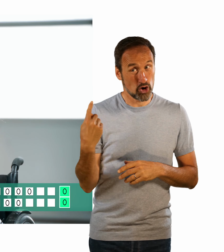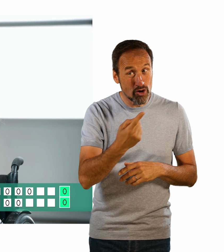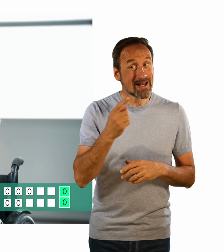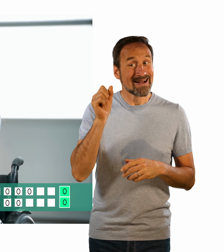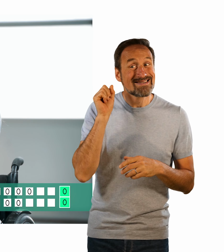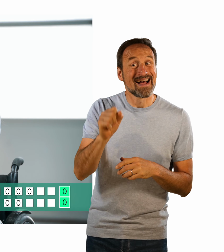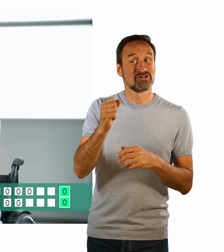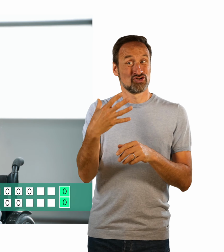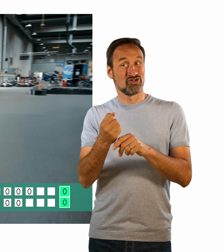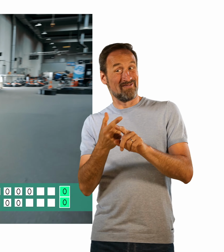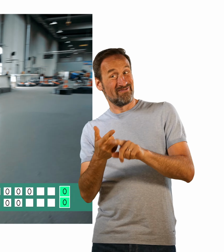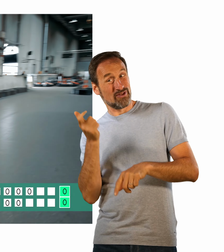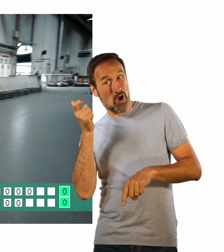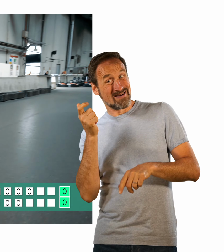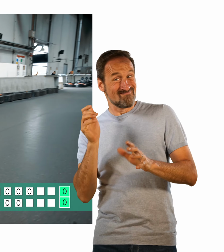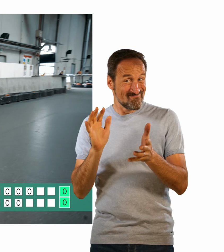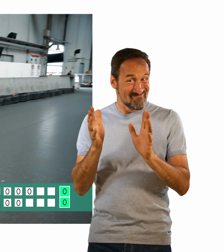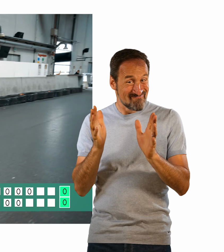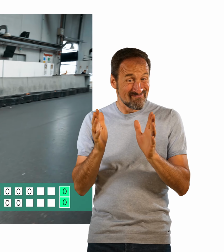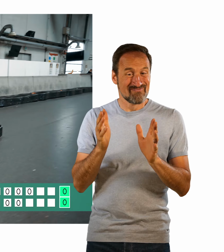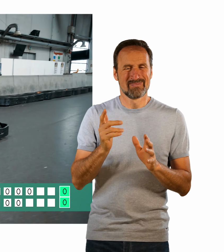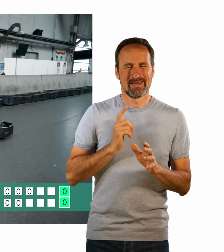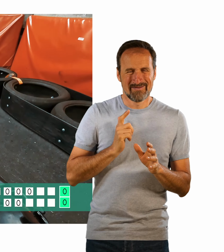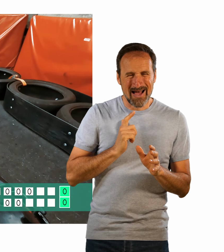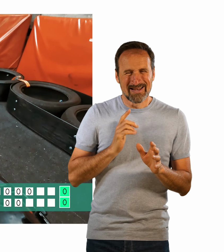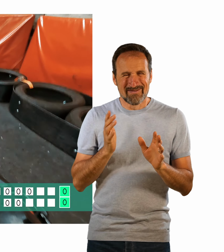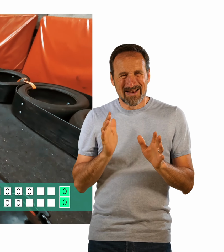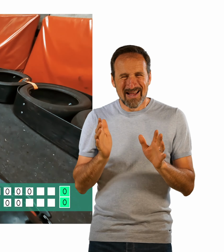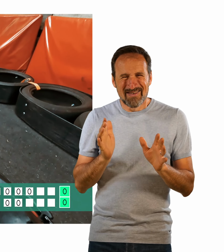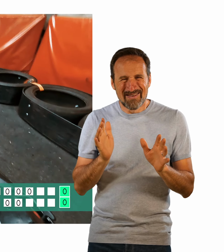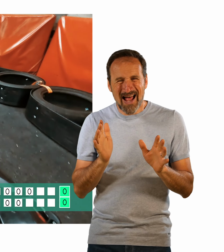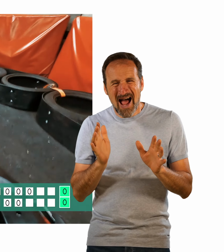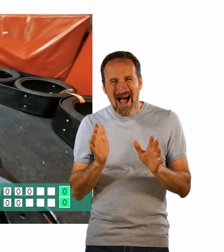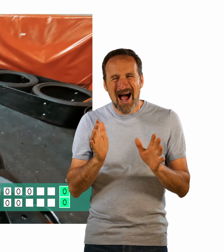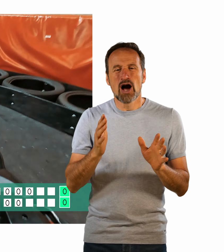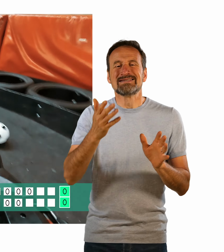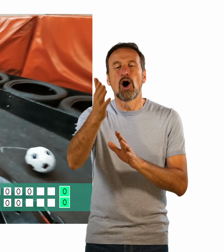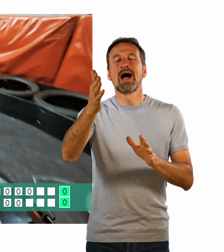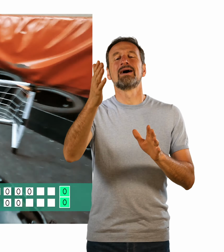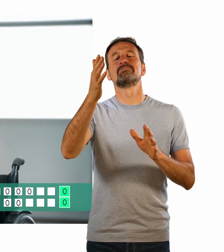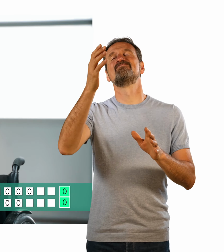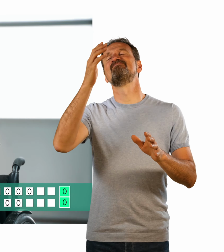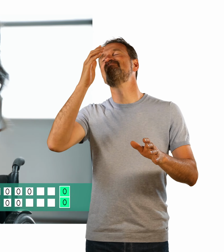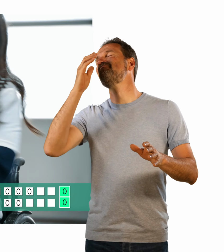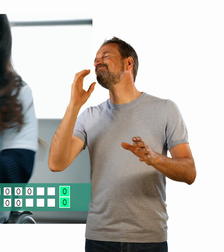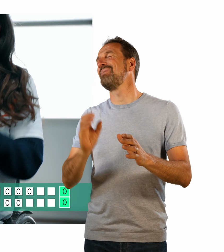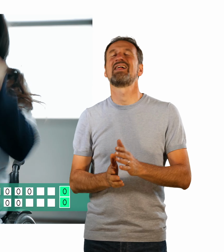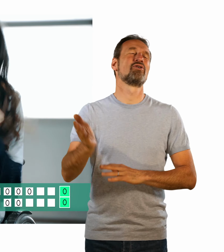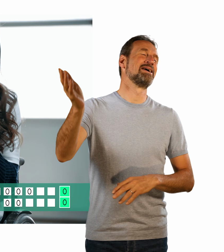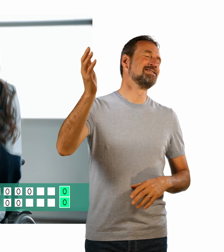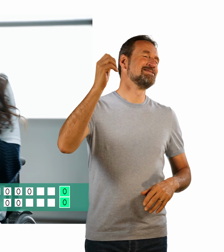wartet hier kurz, legt ihn sich wieder vor. Genau, das sieht gut aus. Und da sehen wir auch schon das Tor. Und dann ist er vorbei.